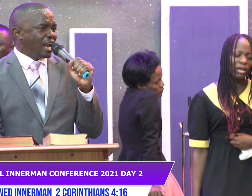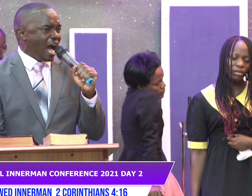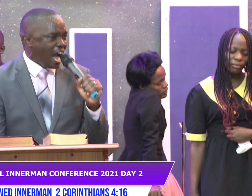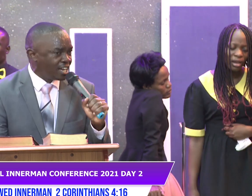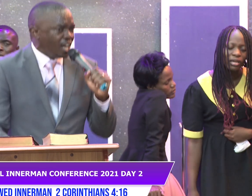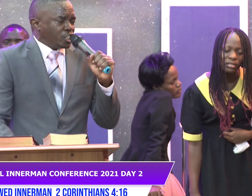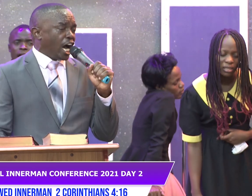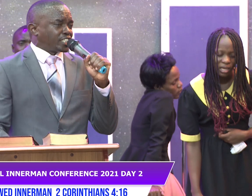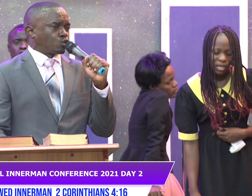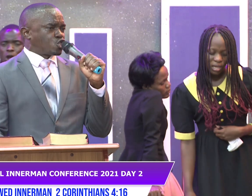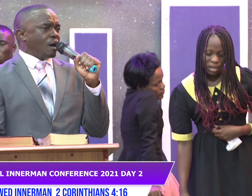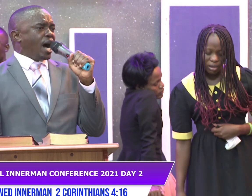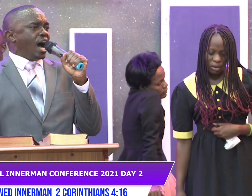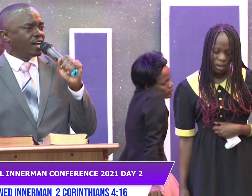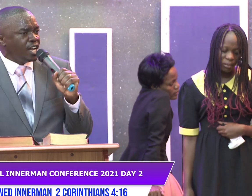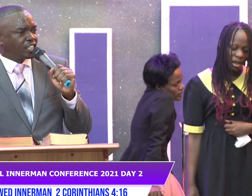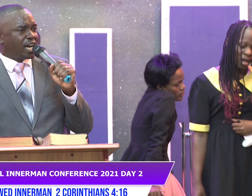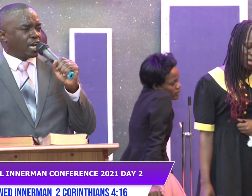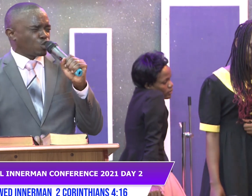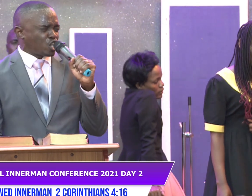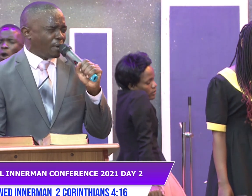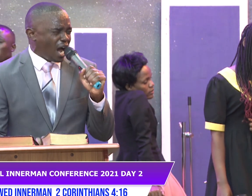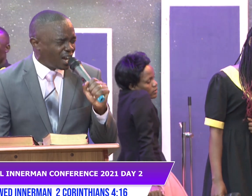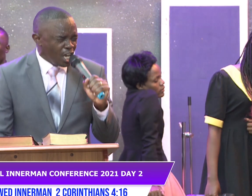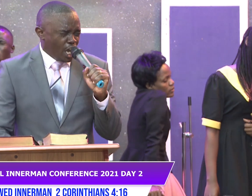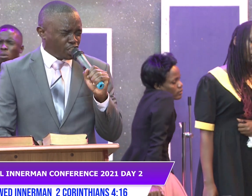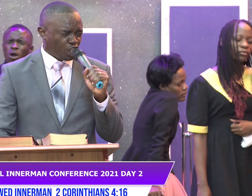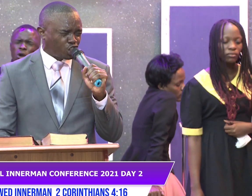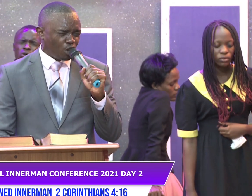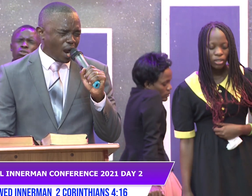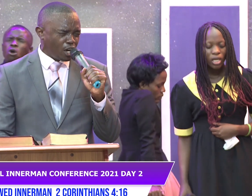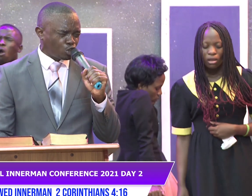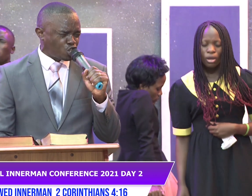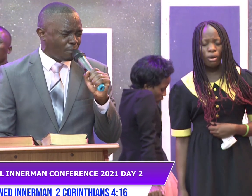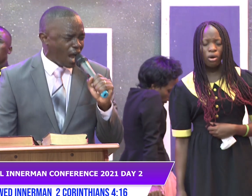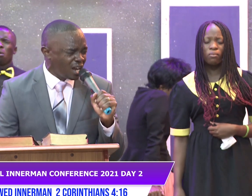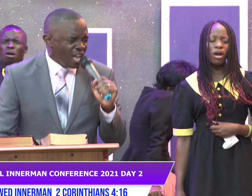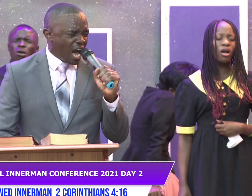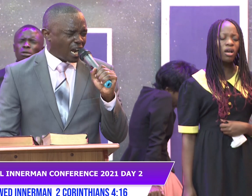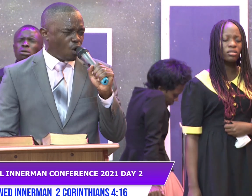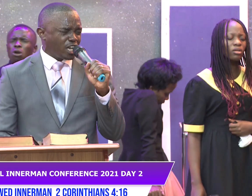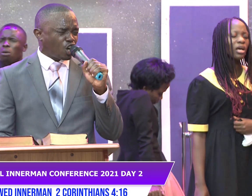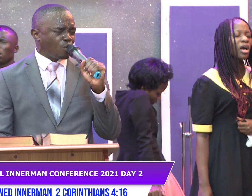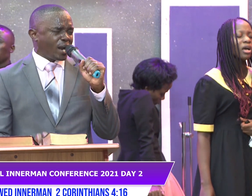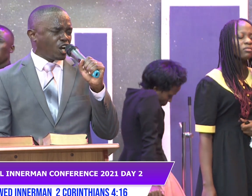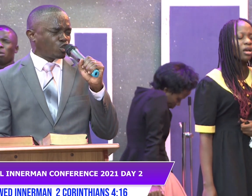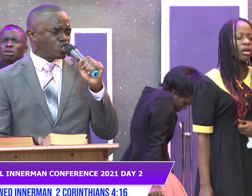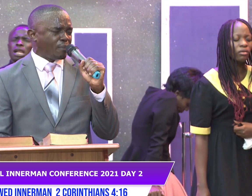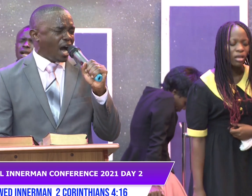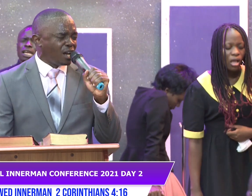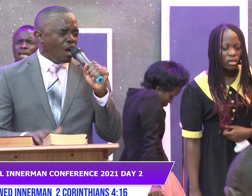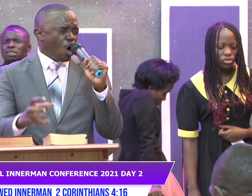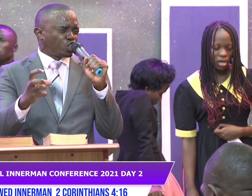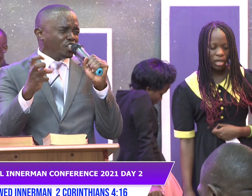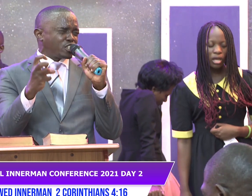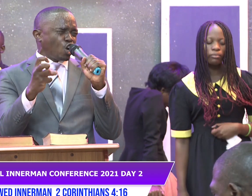obuvumu obulala taata tusaba taata tusaba ekiro ky'olwaleero tusaba akawungezi k'olwaleero